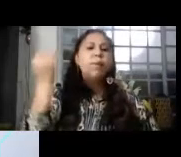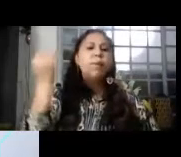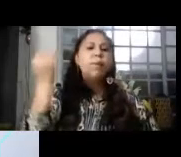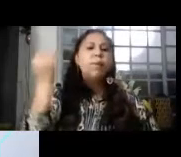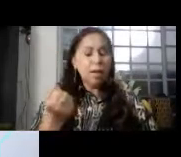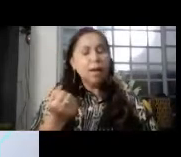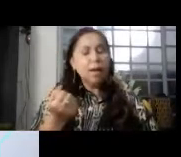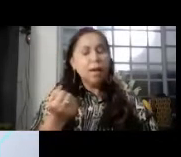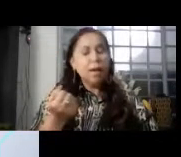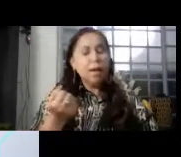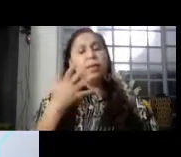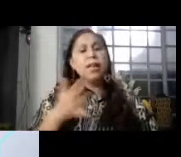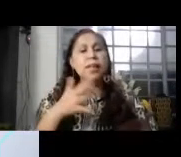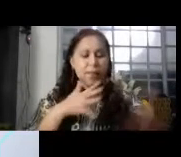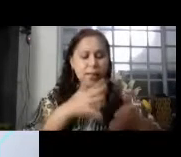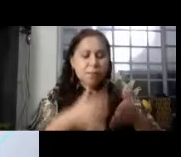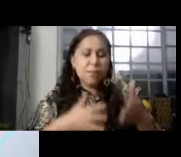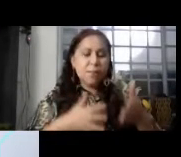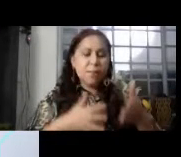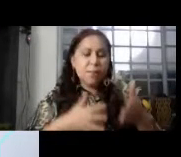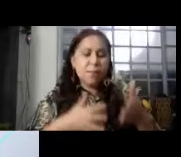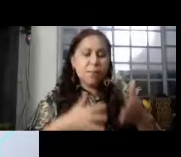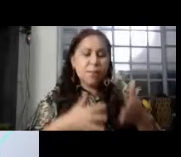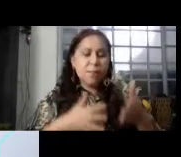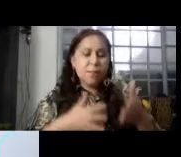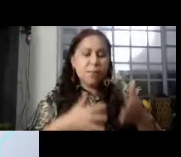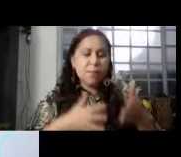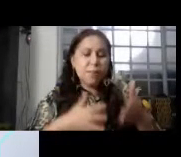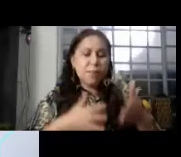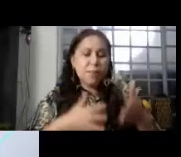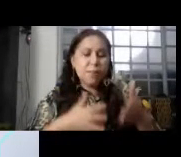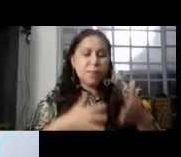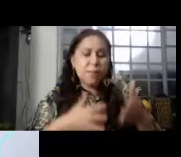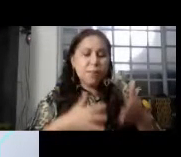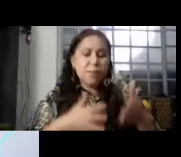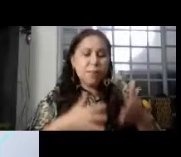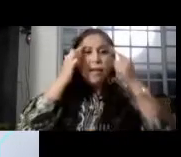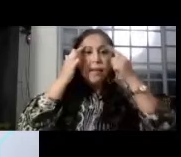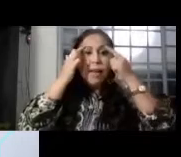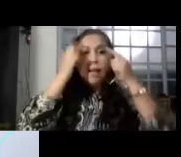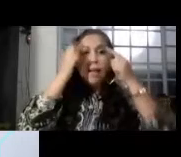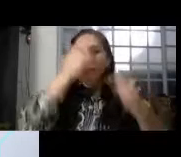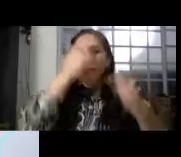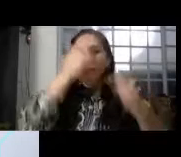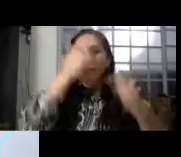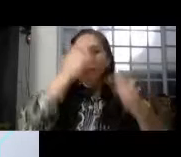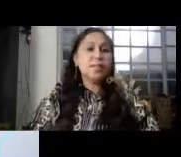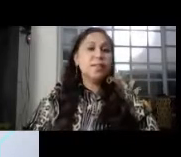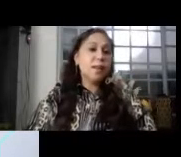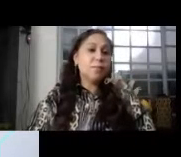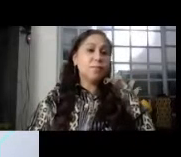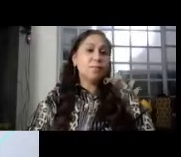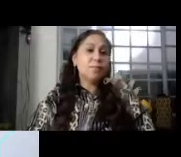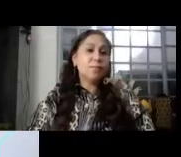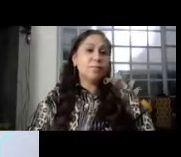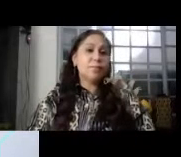importante. Já na Libras, como que eu vou fazer essa ênfase? Né? Através da expressão